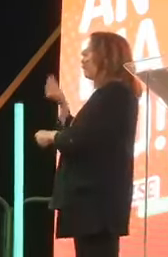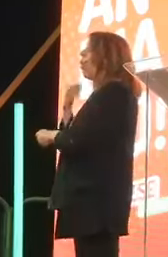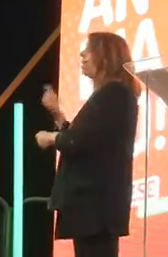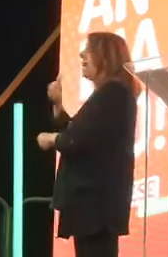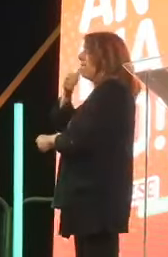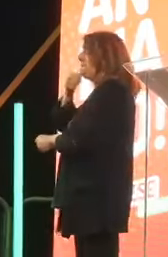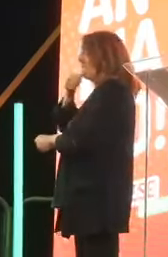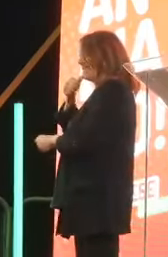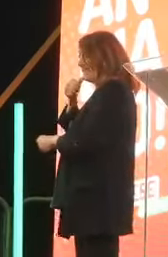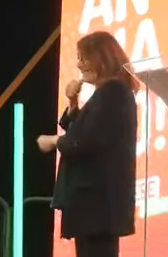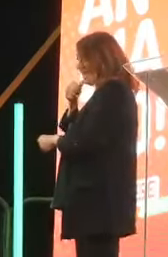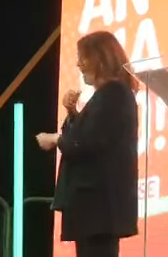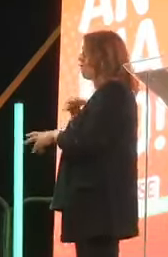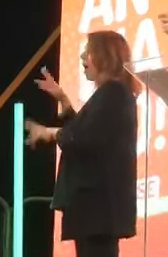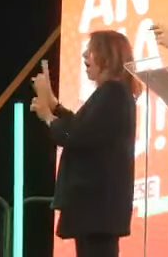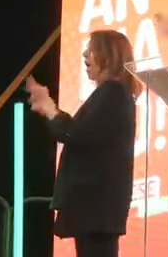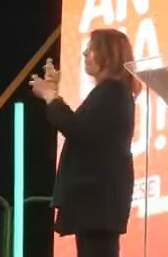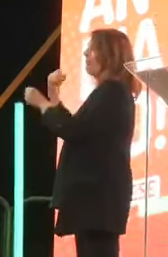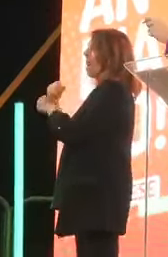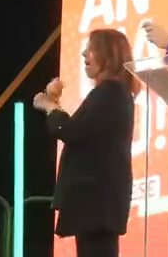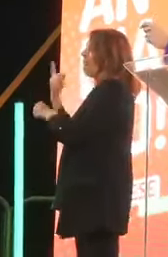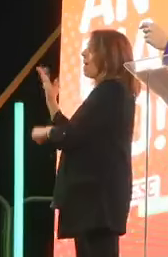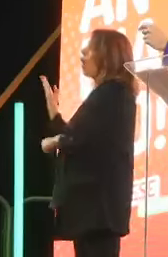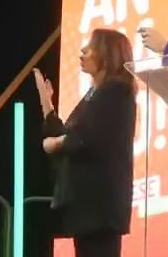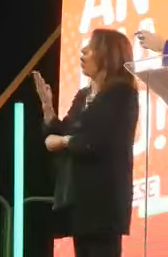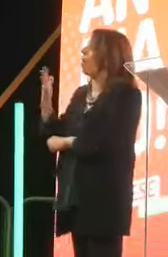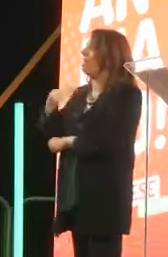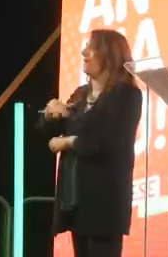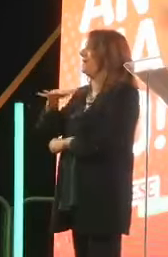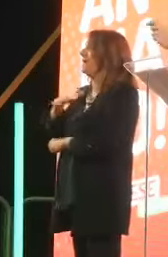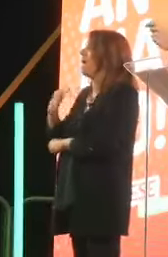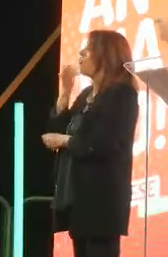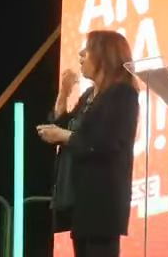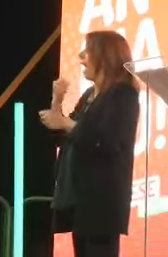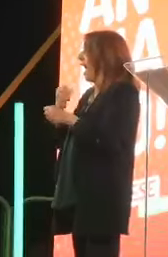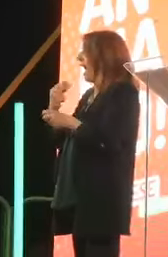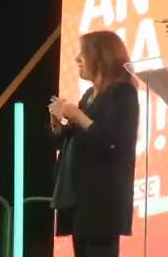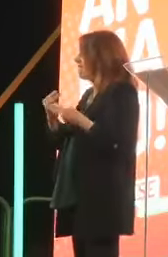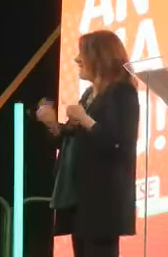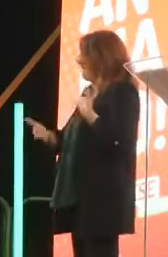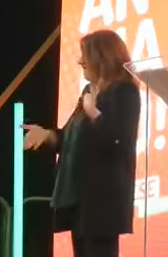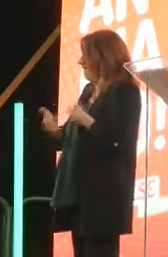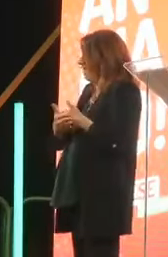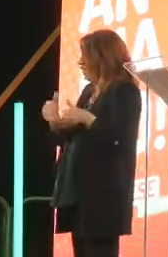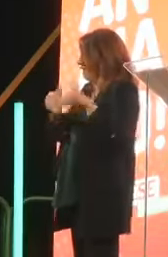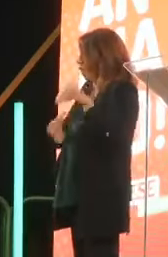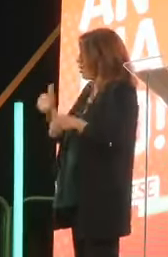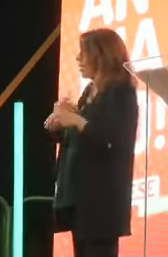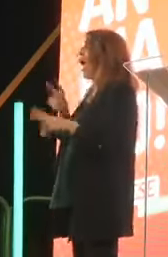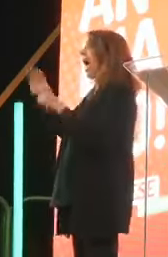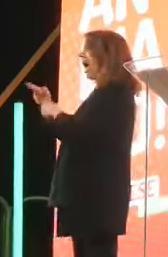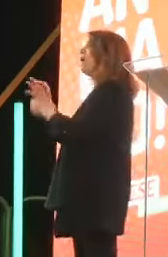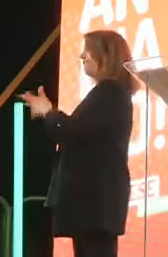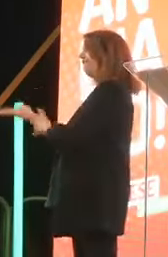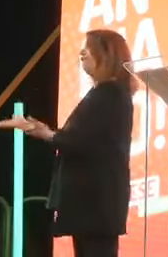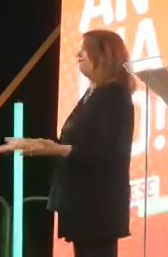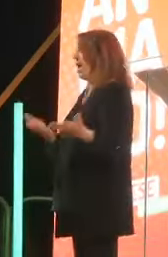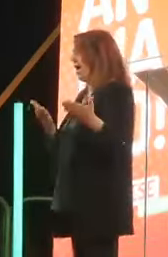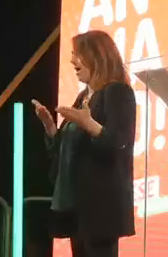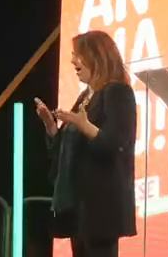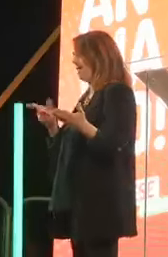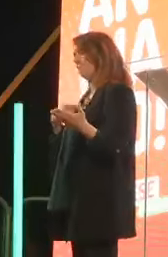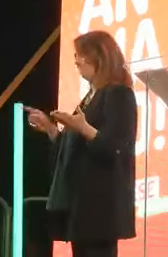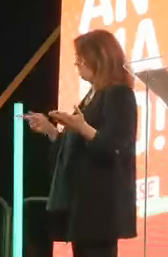vuole strumentalizzarne il lavoro per colpire una buona amministrazione a 2 mesi da un'elezione. Non